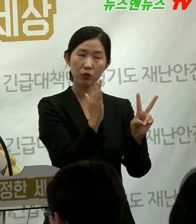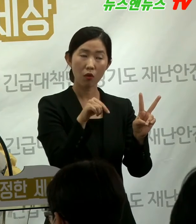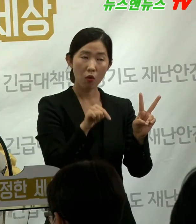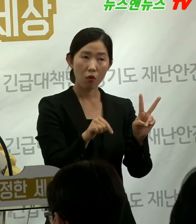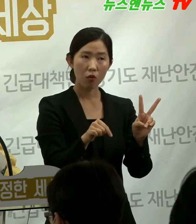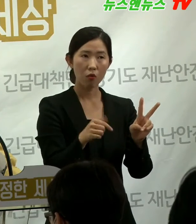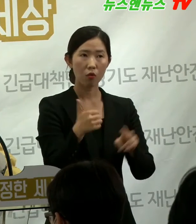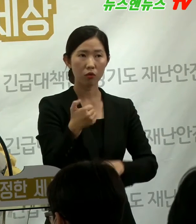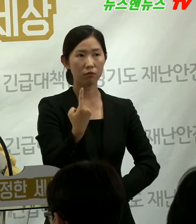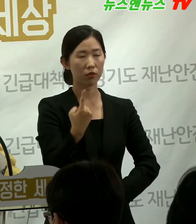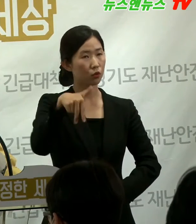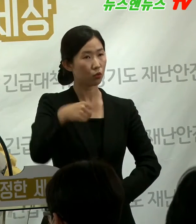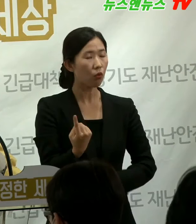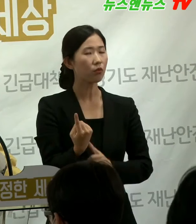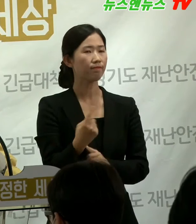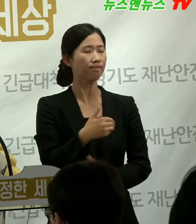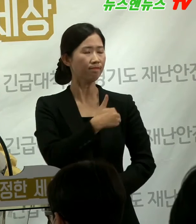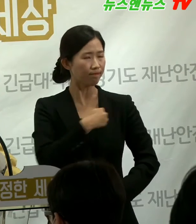재원을 충분히 감당 가능하다고 생각합니다.